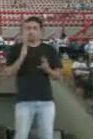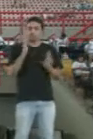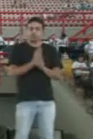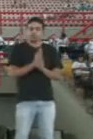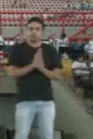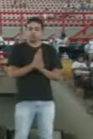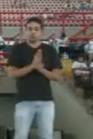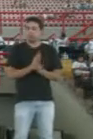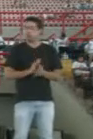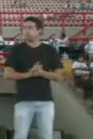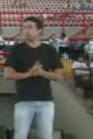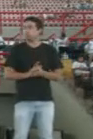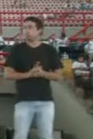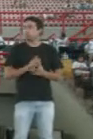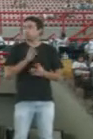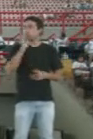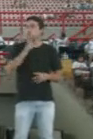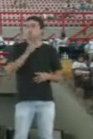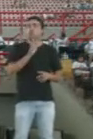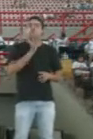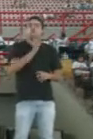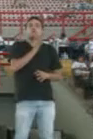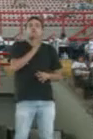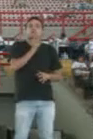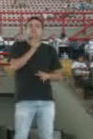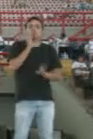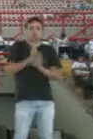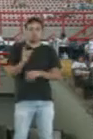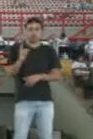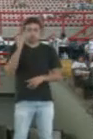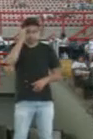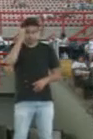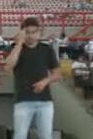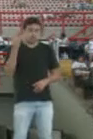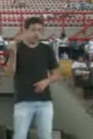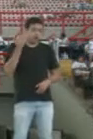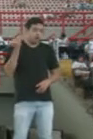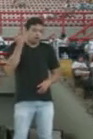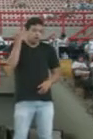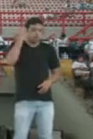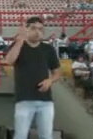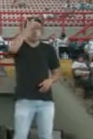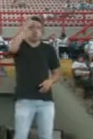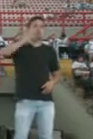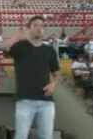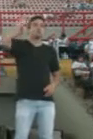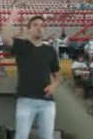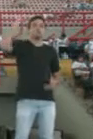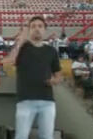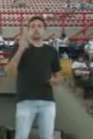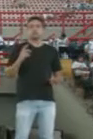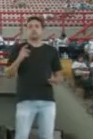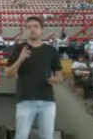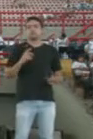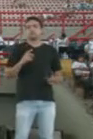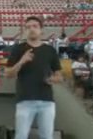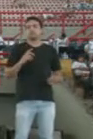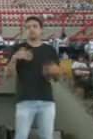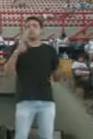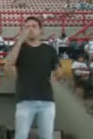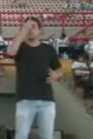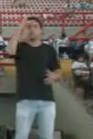ok. Só conhece a música que o Satanás diz no ouvido dos suicidas, qual é? Hein? Como